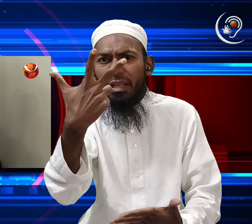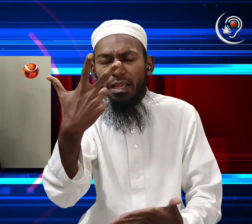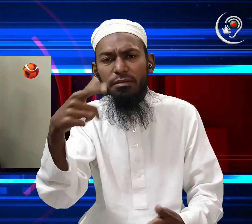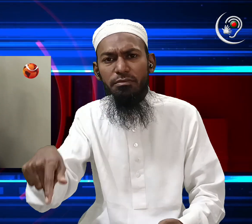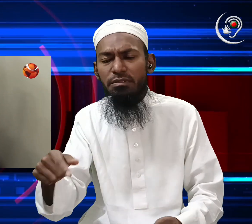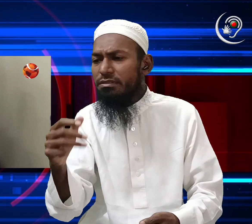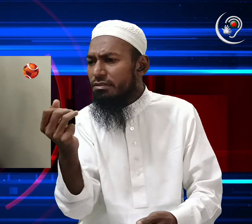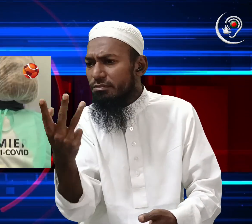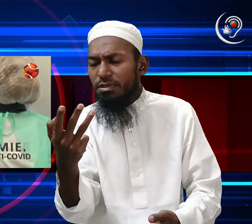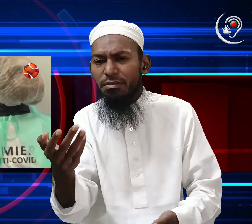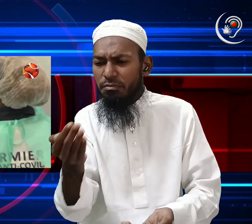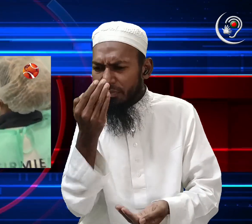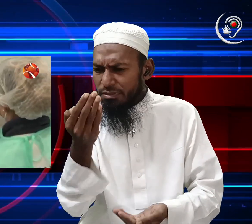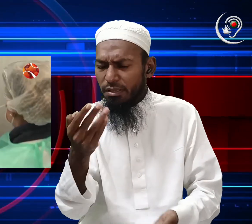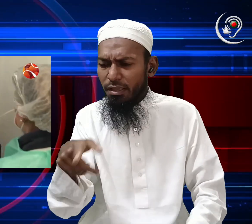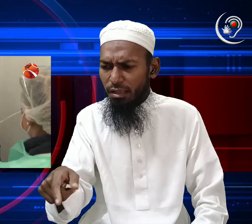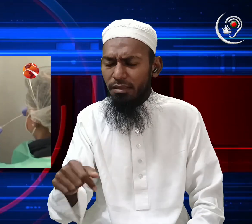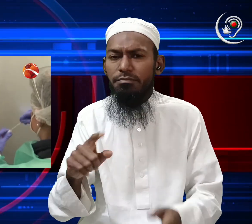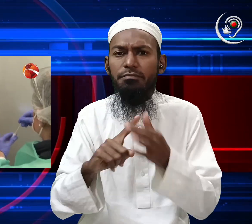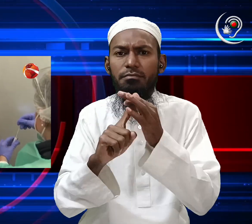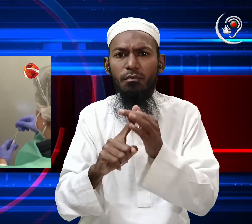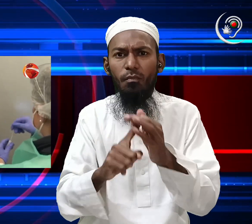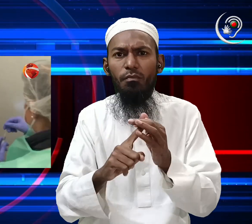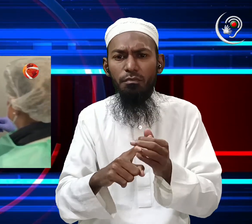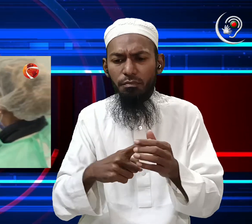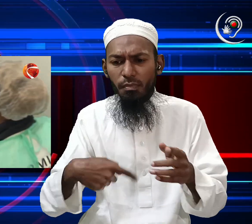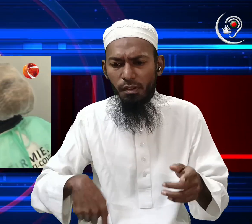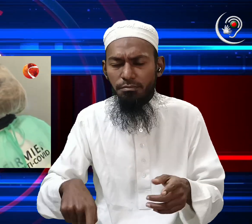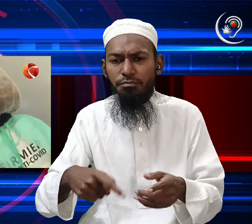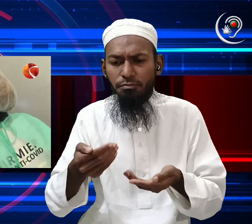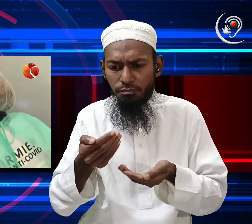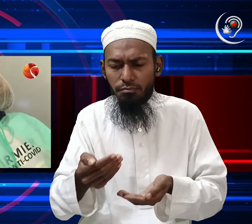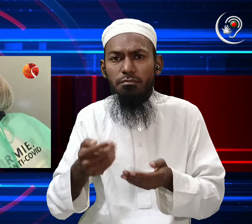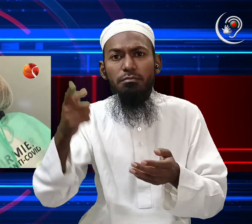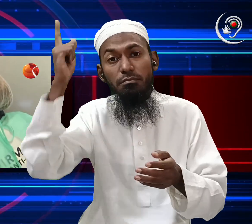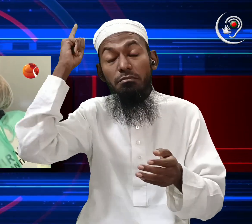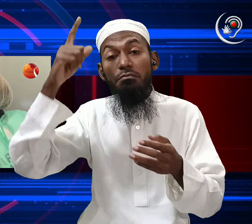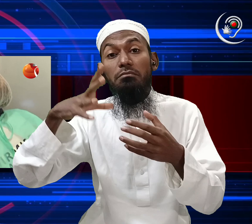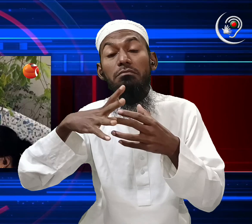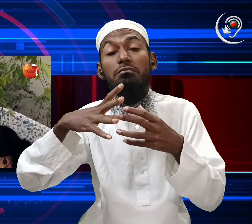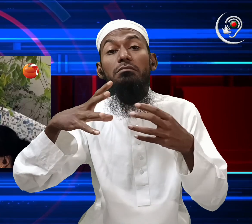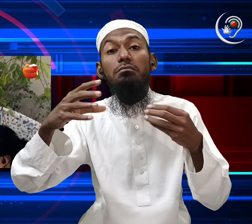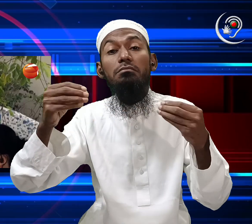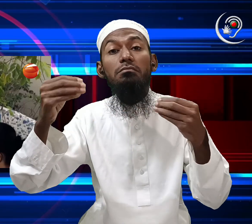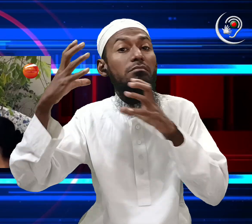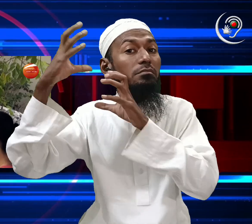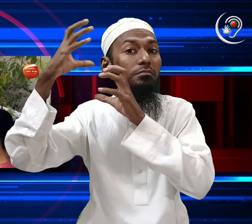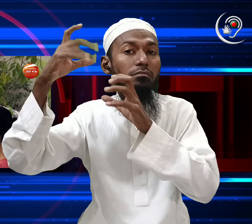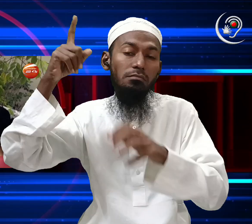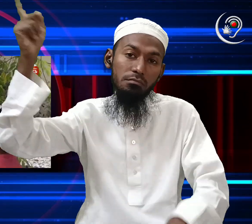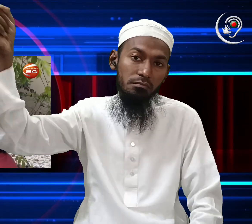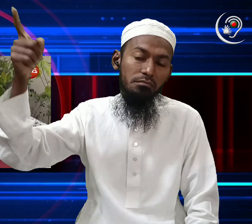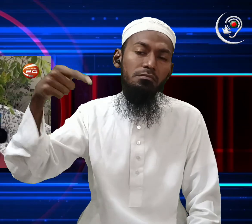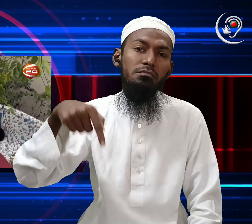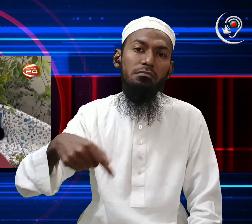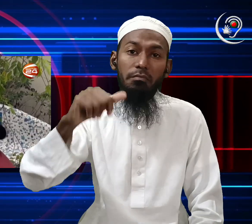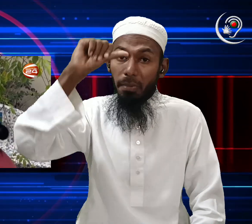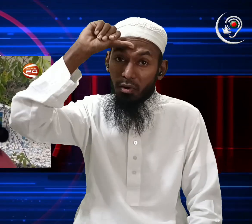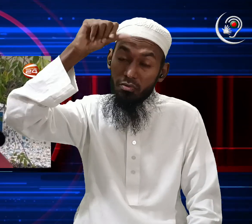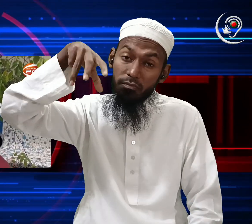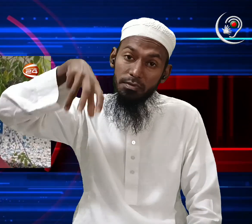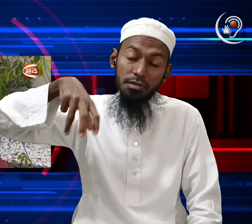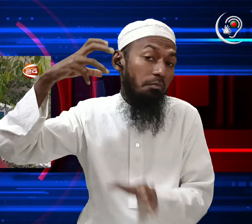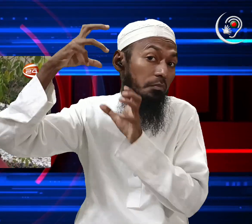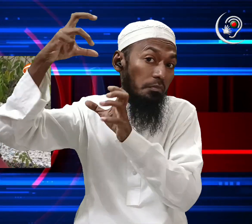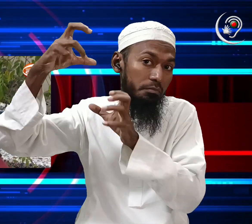গিয়েছে শিশুটি ব্রঙ্কো নিউমোনিয়া রোগ নিয়ে বেঙ্গালুরুর ব্যাপিস্ট হাসপাতালে ভর্তি হয়। সেখানেই পরীক্ষা করার পর জানা যায় সে